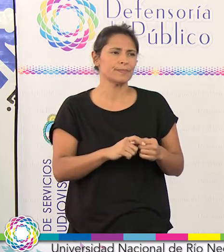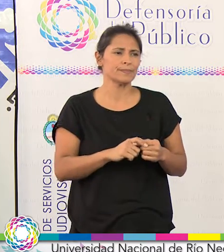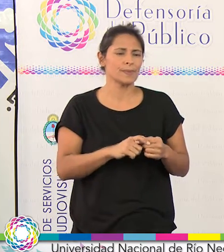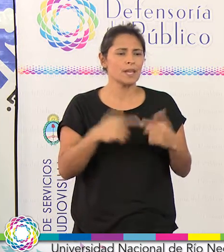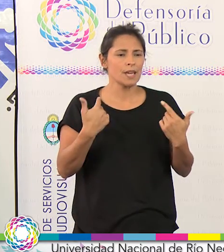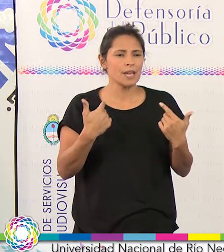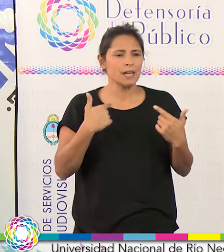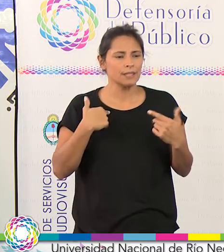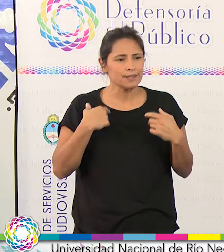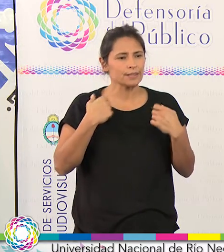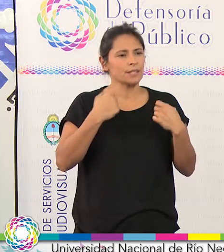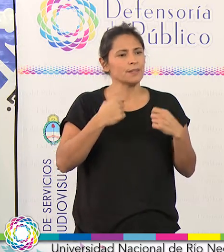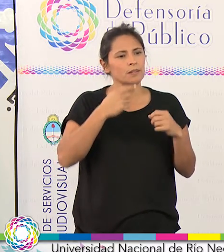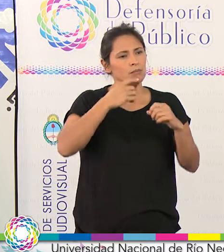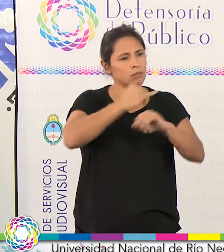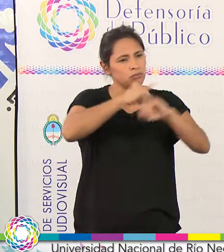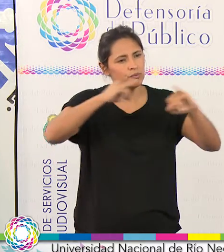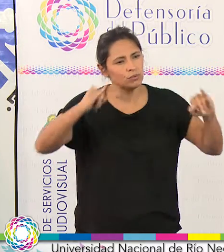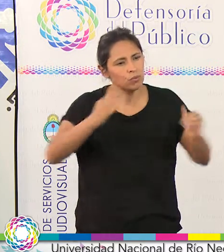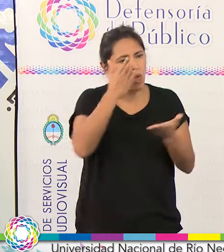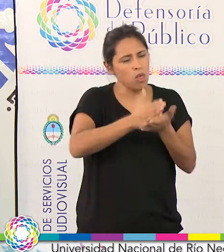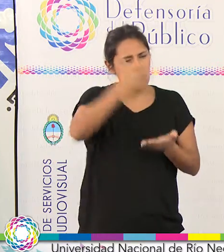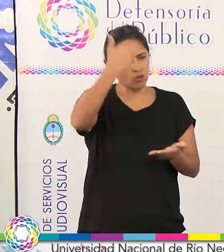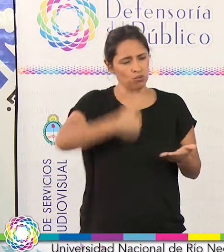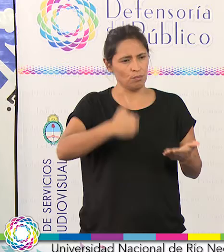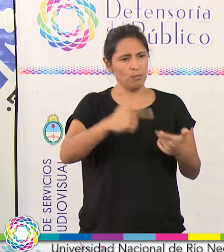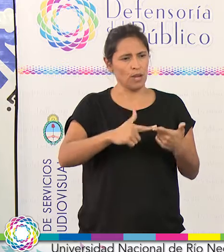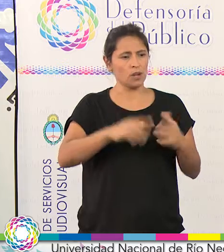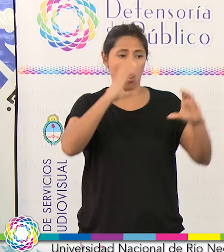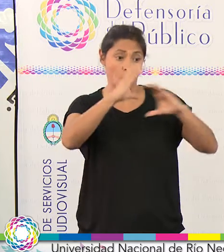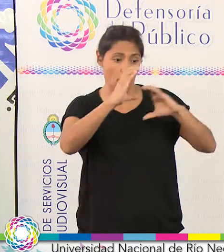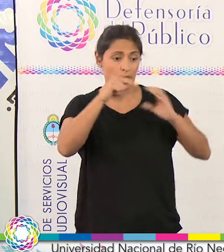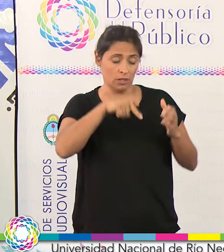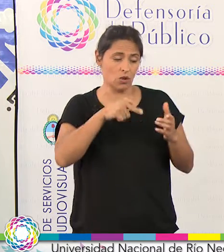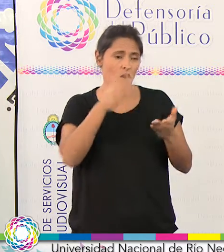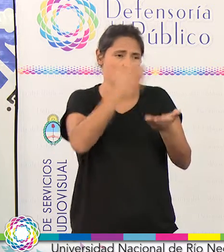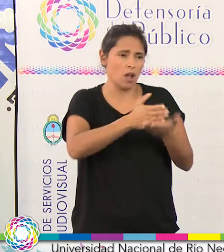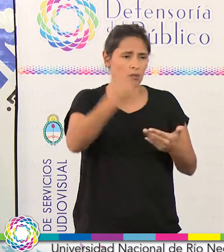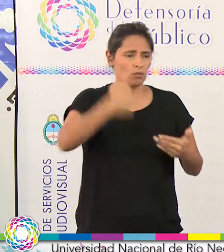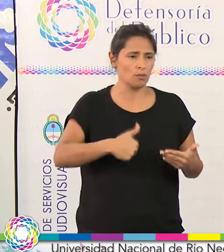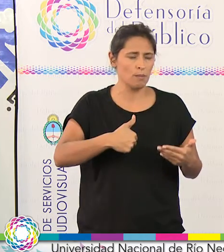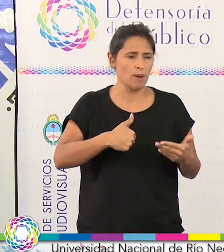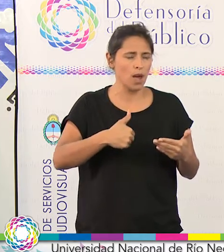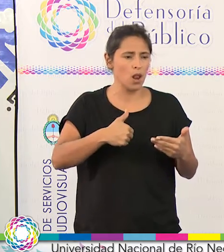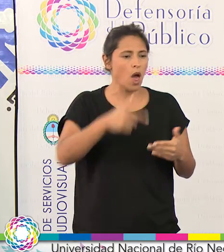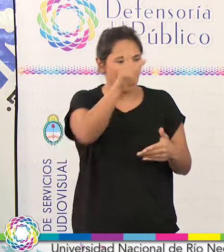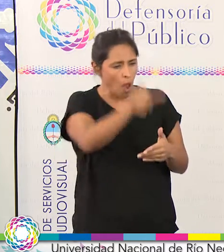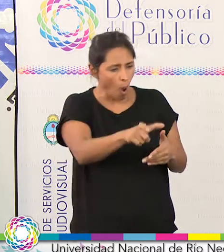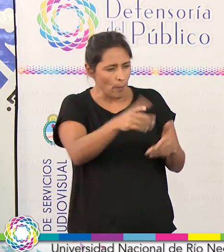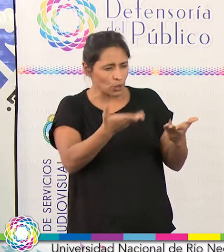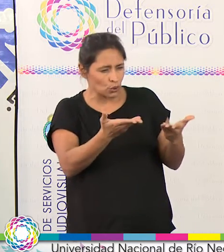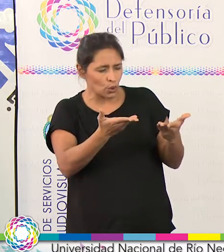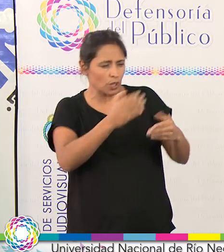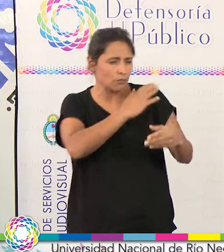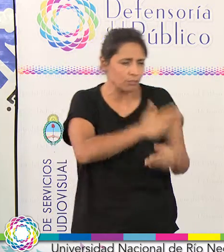de los derechos humanos y la comunicación como un derecho humano, las personas en situación de pobreza puntualmente les va a